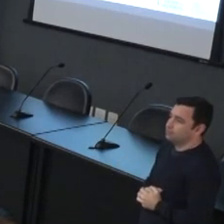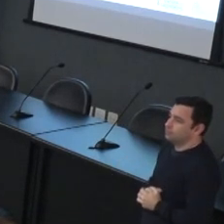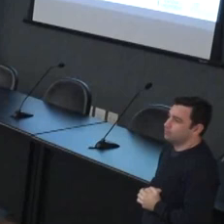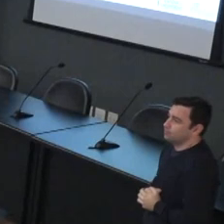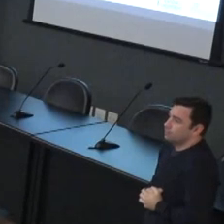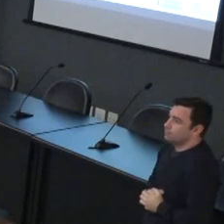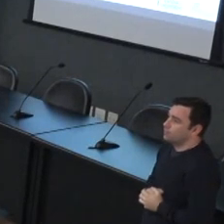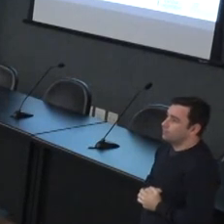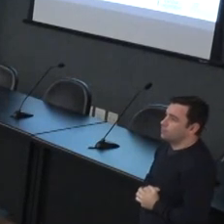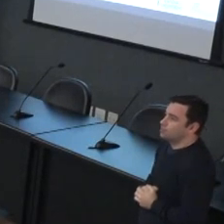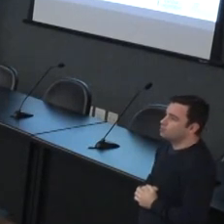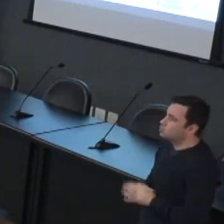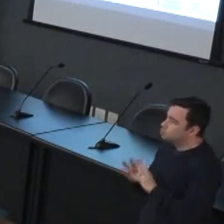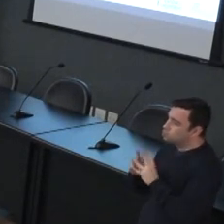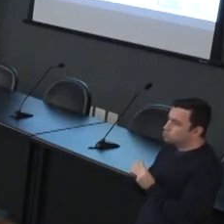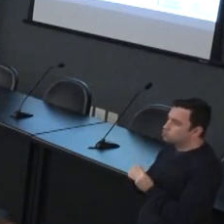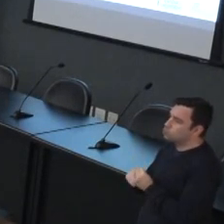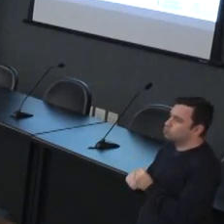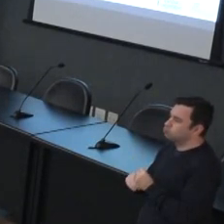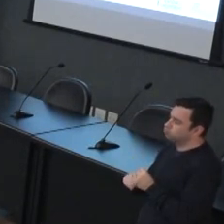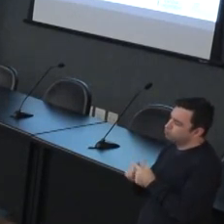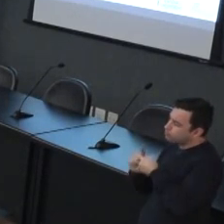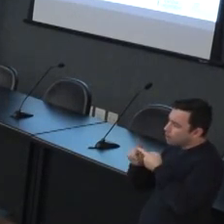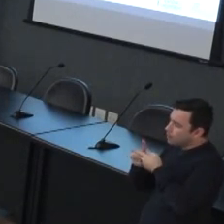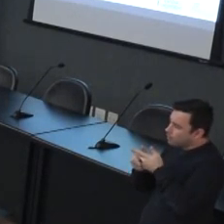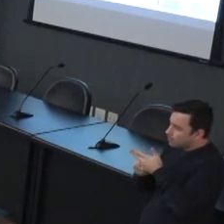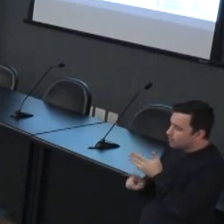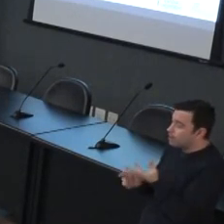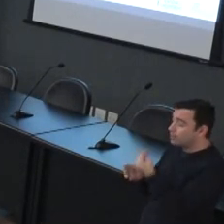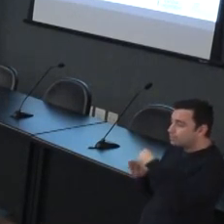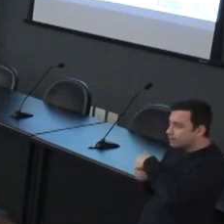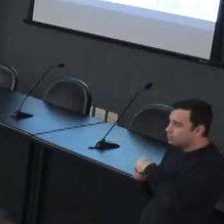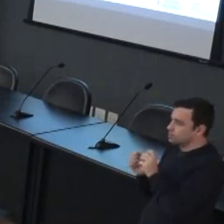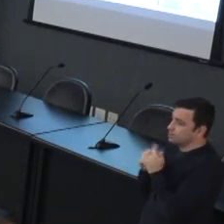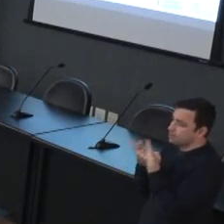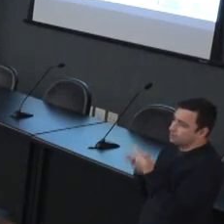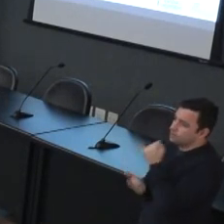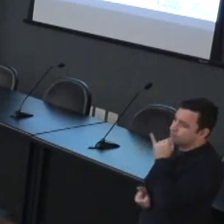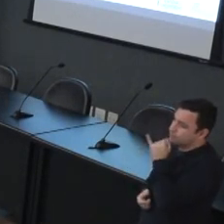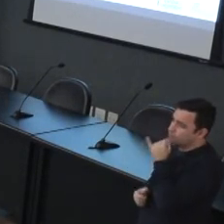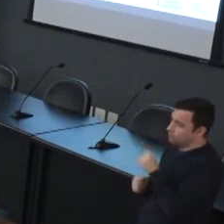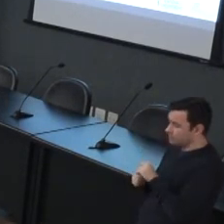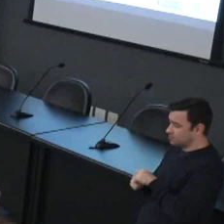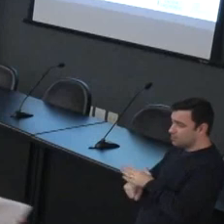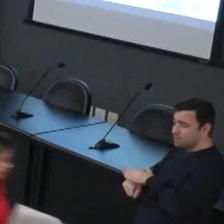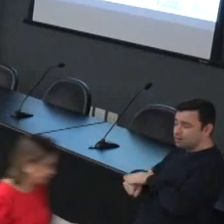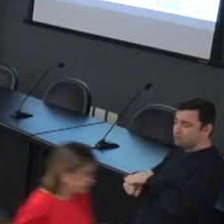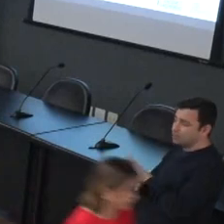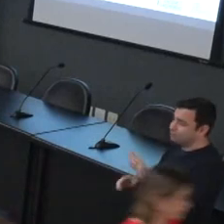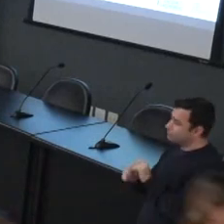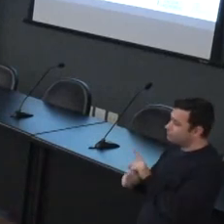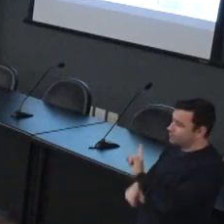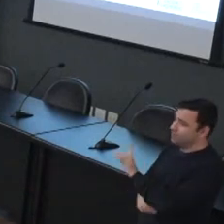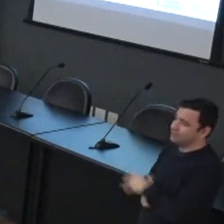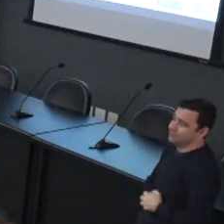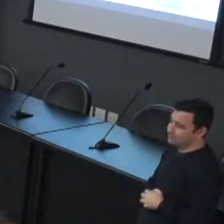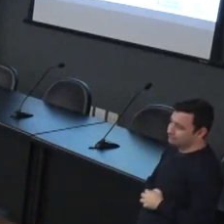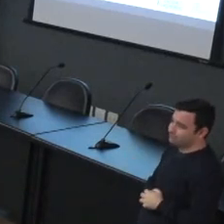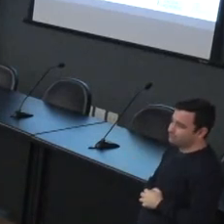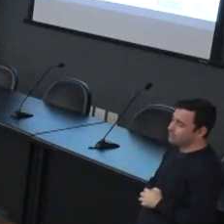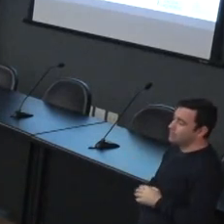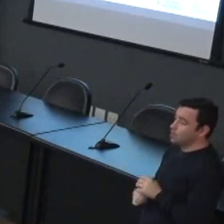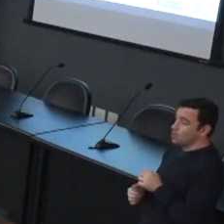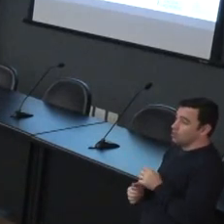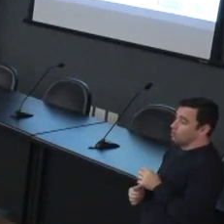no teu rolo de atribuições e competências do teu órgão dentro da Assembleia E você não fez e deveria ter feito então em razão de não ter feito e ter